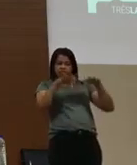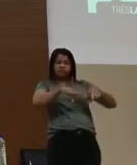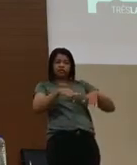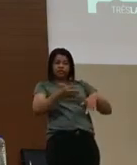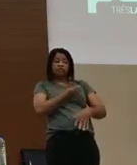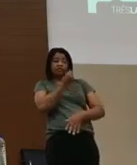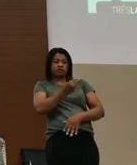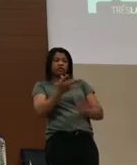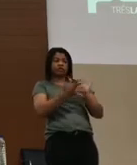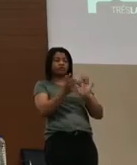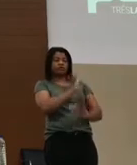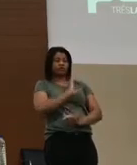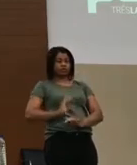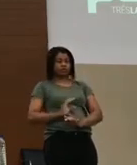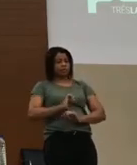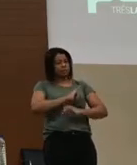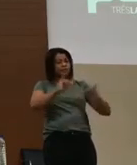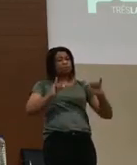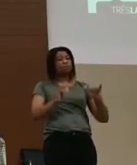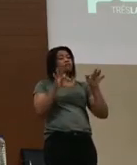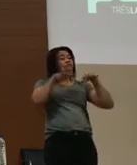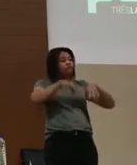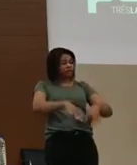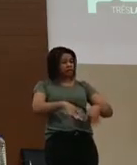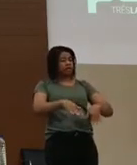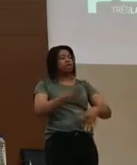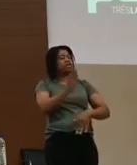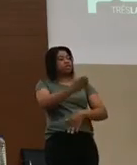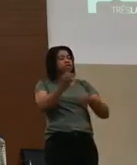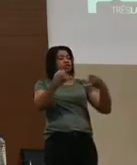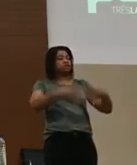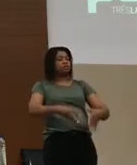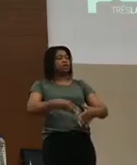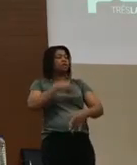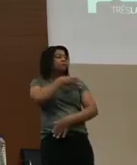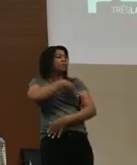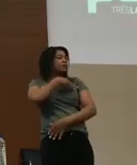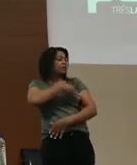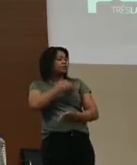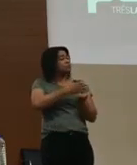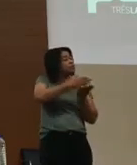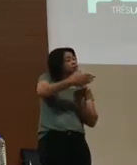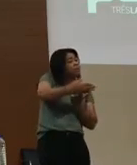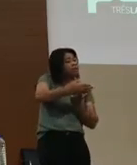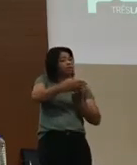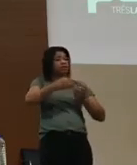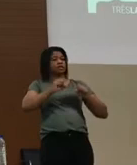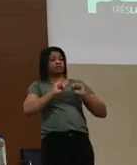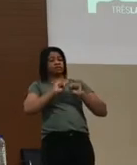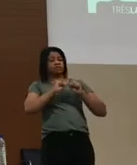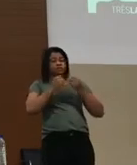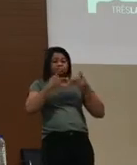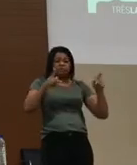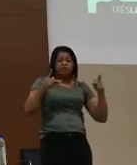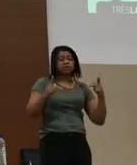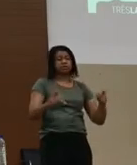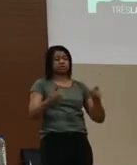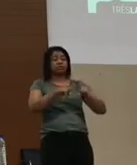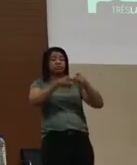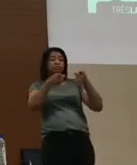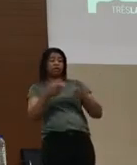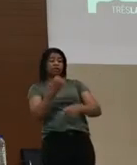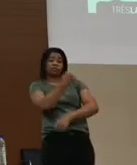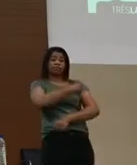discurso final de Jesus. Enquanto Mateus ele destaca o discurso inicial, nós vemos João destacando o discurso